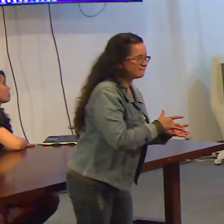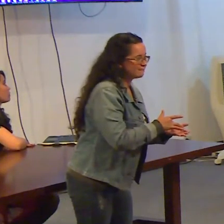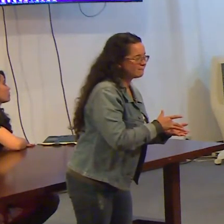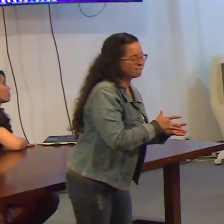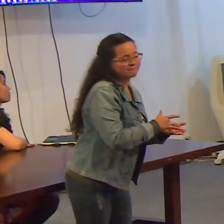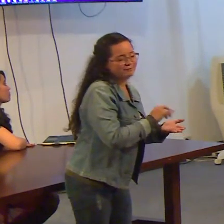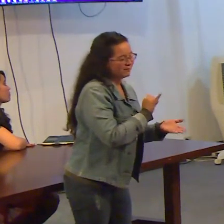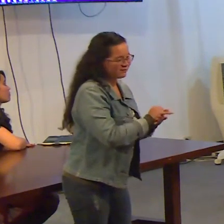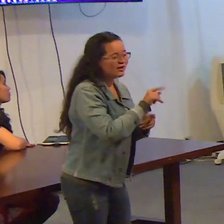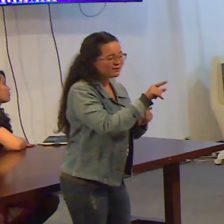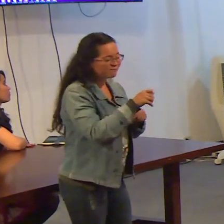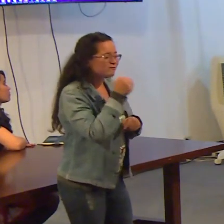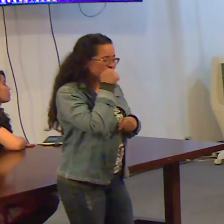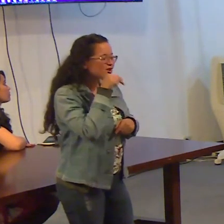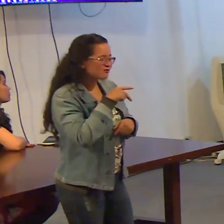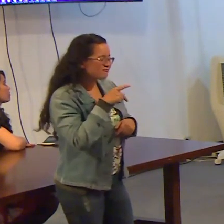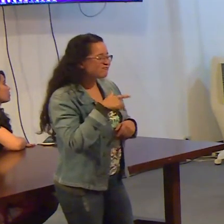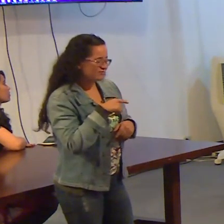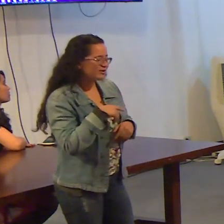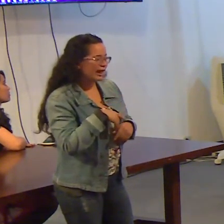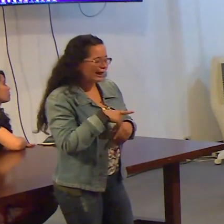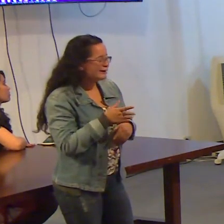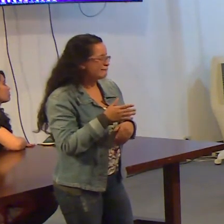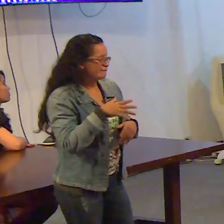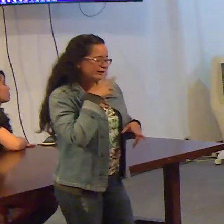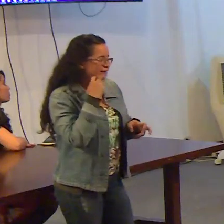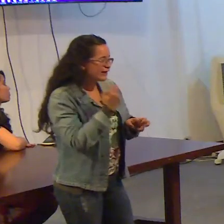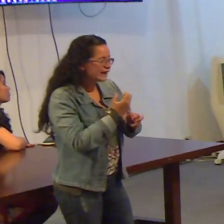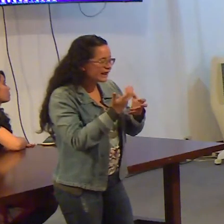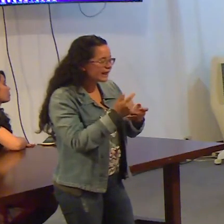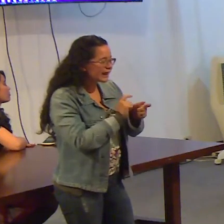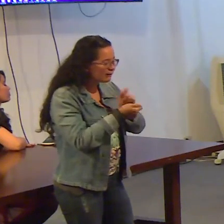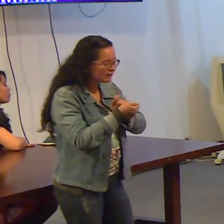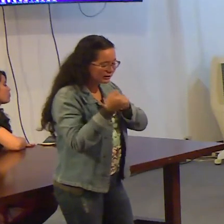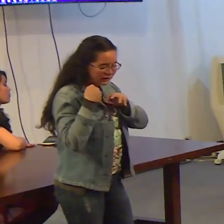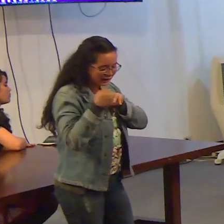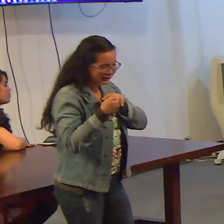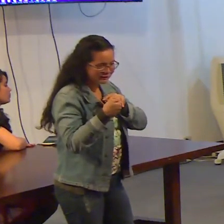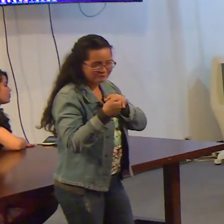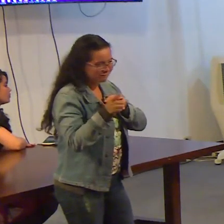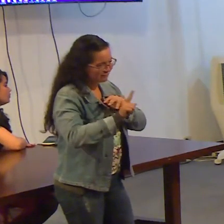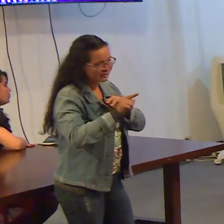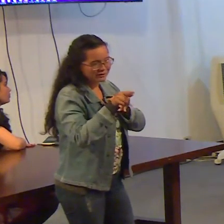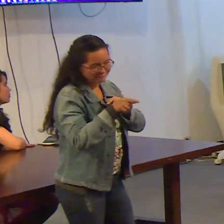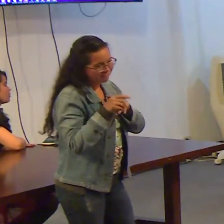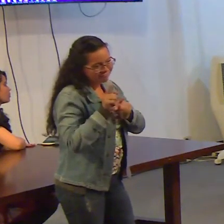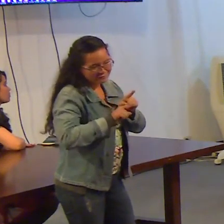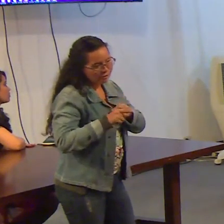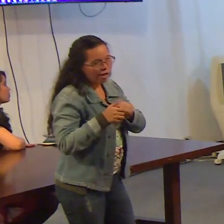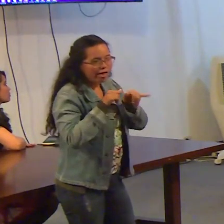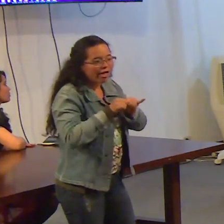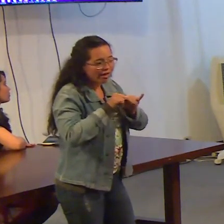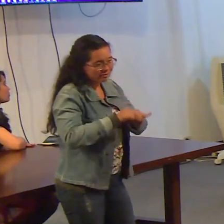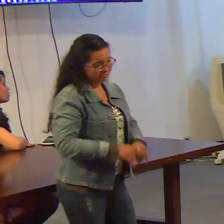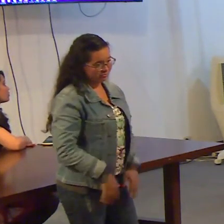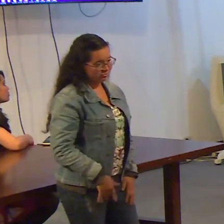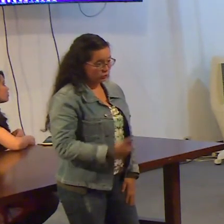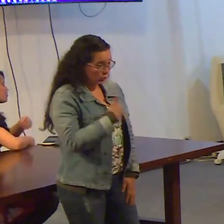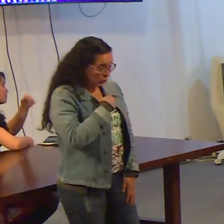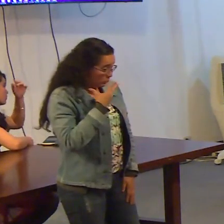seres humanos les cuesta cambiar y salir de su zona de confort. Entonces, lo digo también de experiencia propia, yo